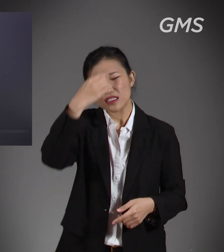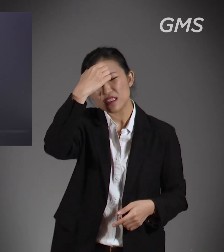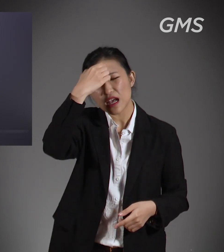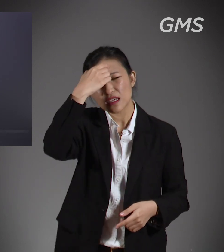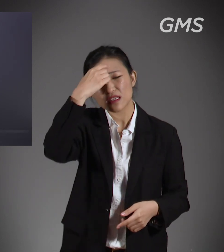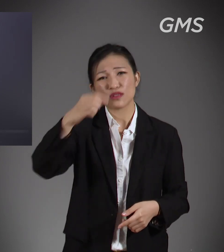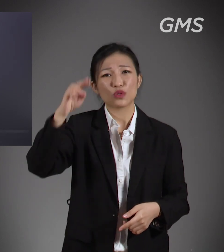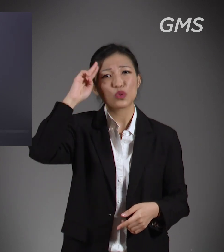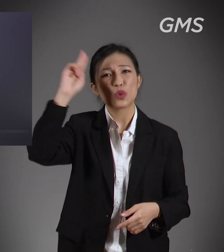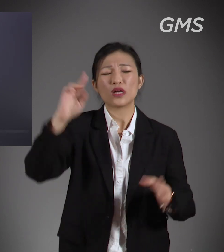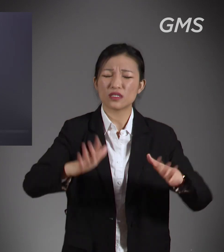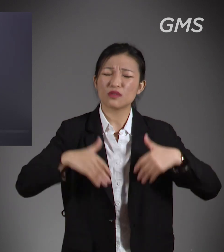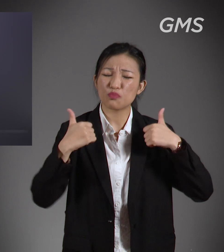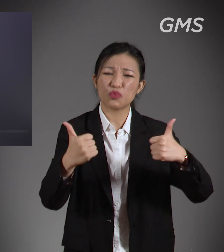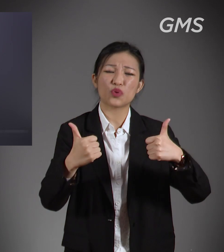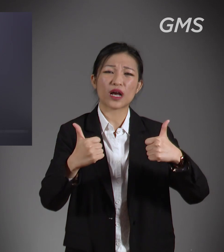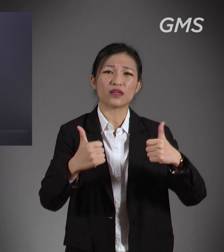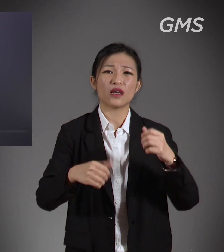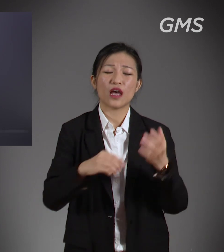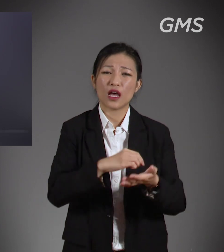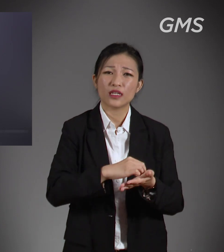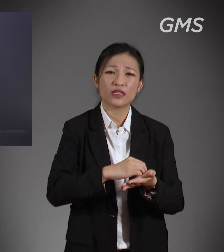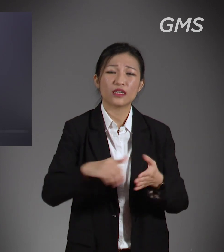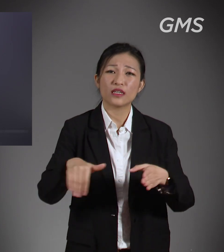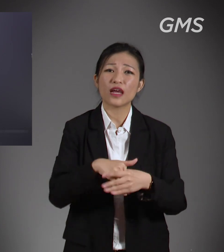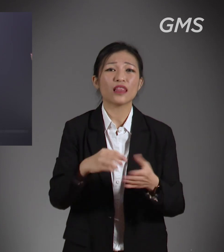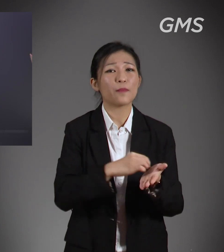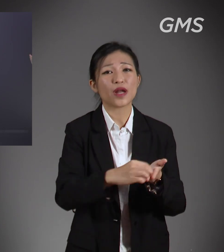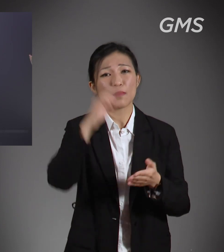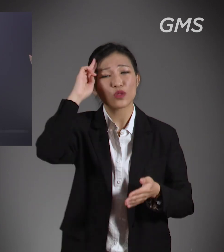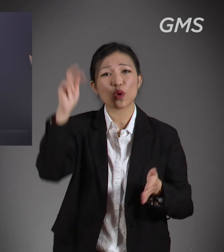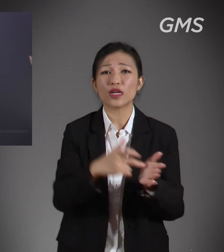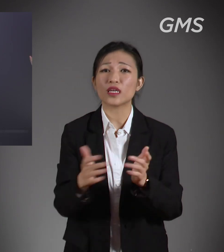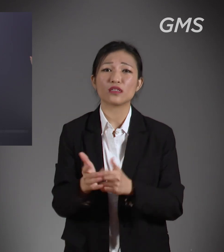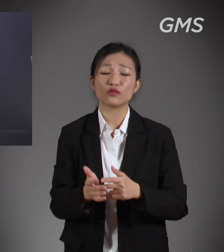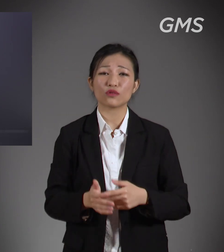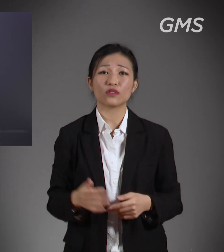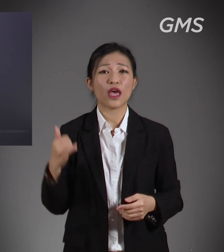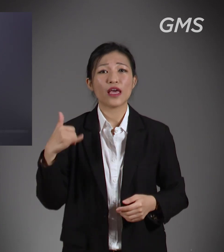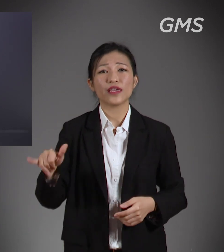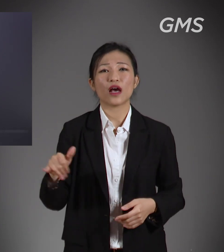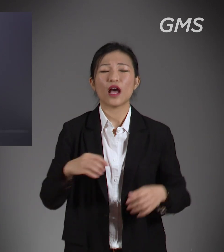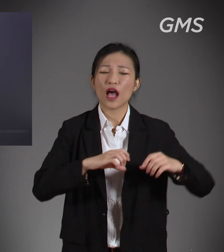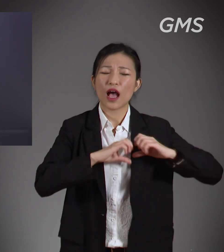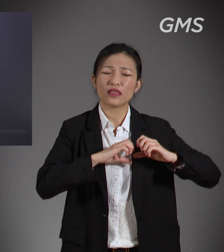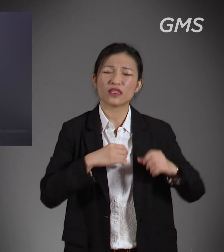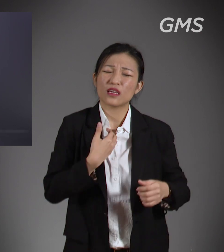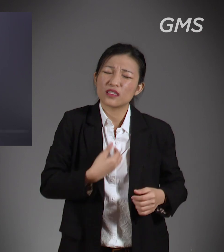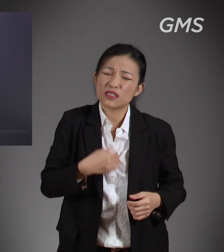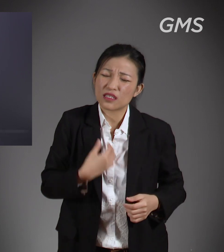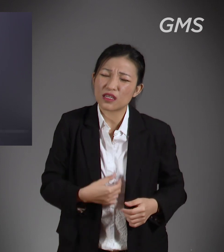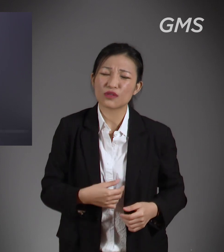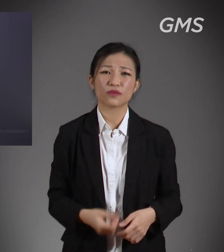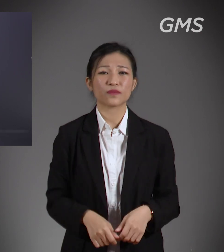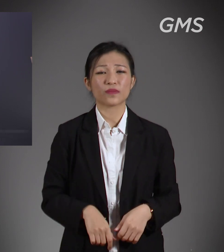Tuhan Yesus. Yang sedang bimbang hatinya boleh dikuatkan kembali bahwa di dalam Tuhan tidak